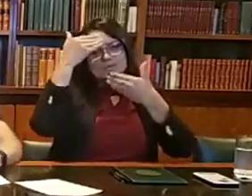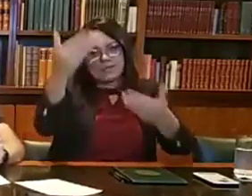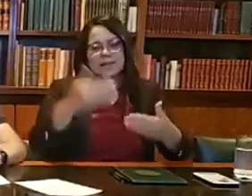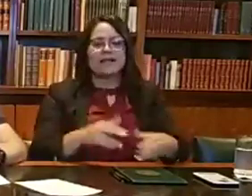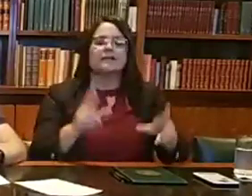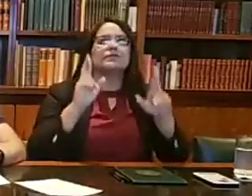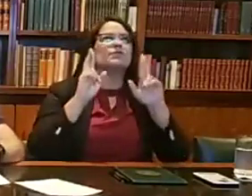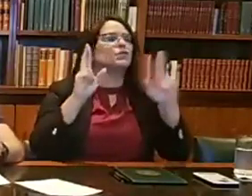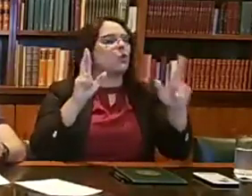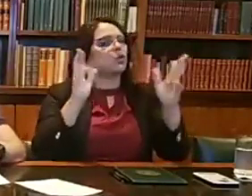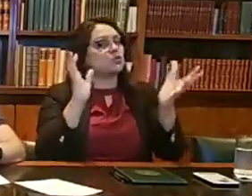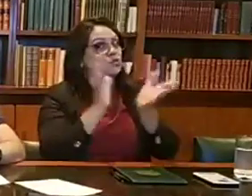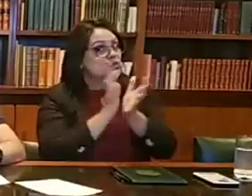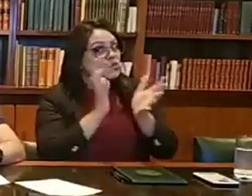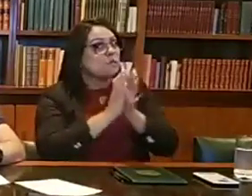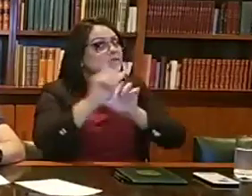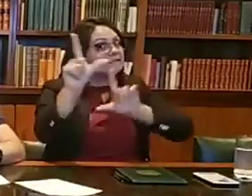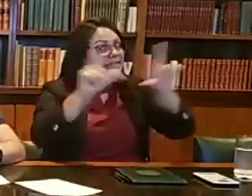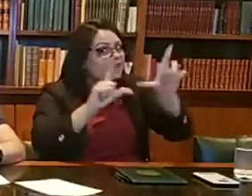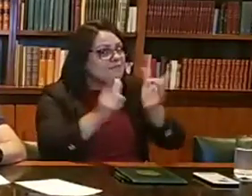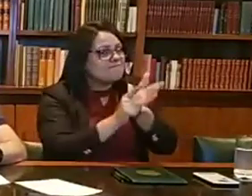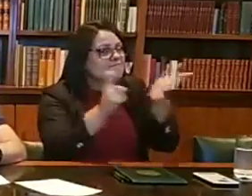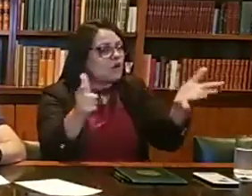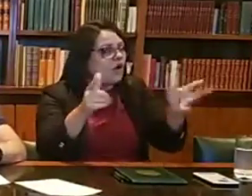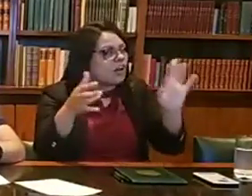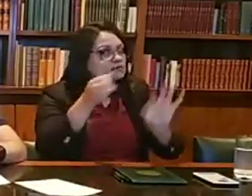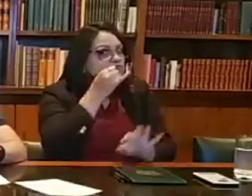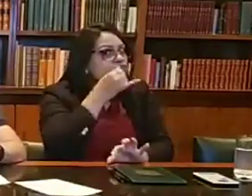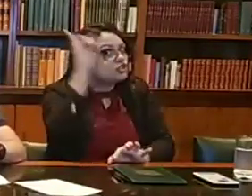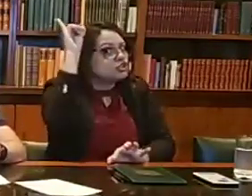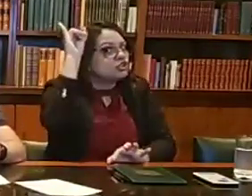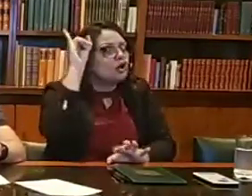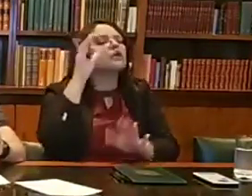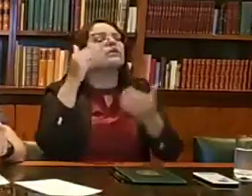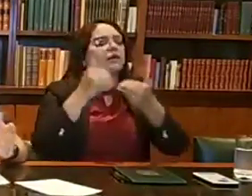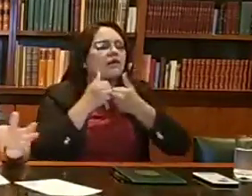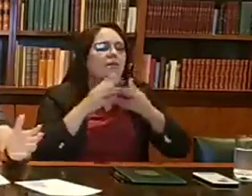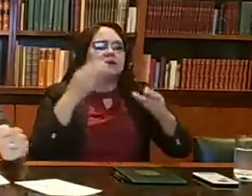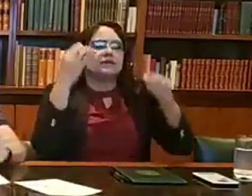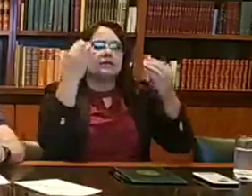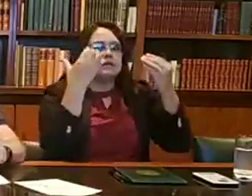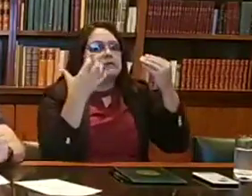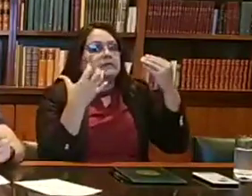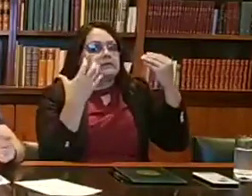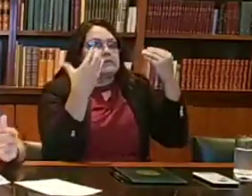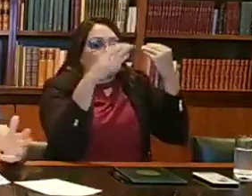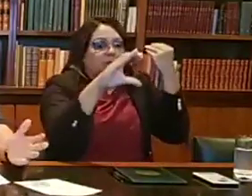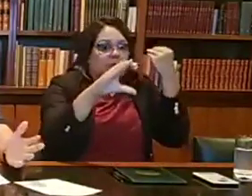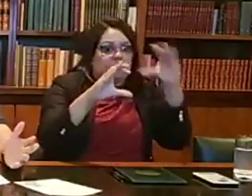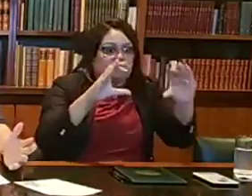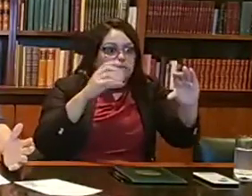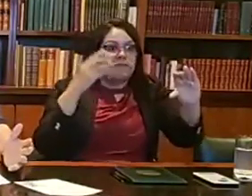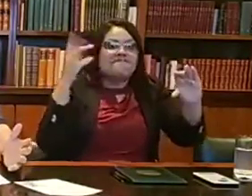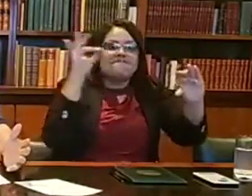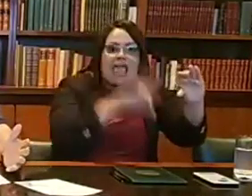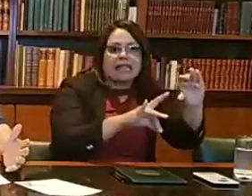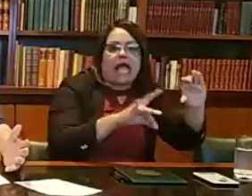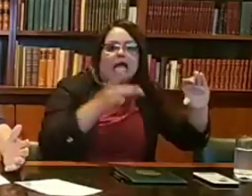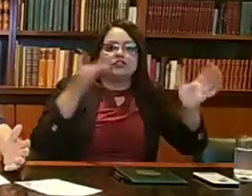porque a imprensa aí tem um choque de realidade. Comece a ter manchetes e matérias verdadeiras para dizer para onde o Brasil está indo,